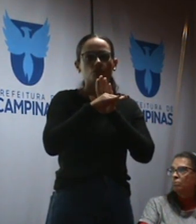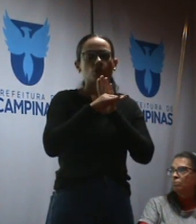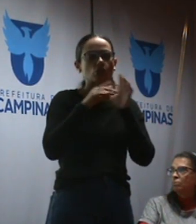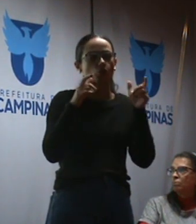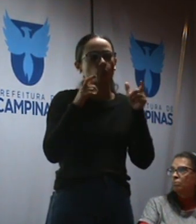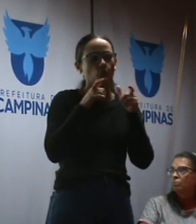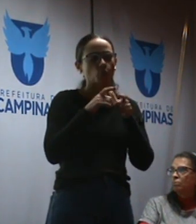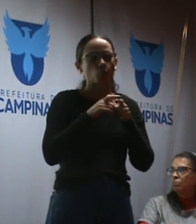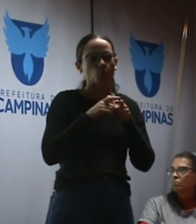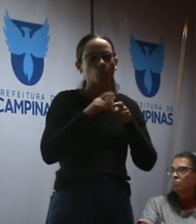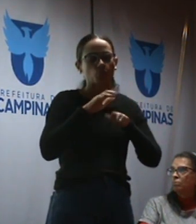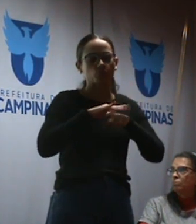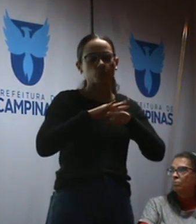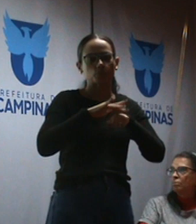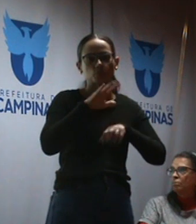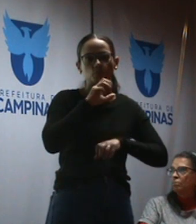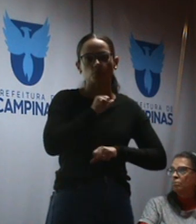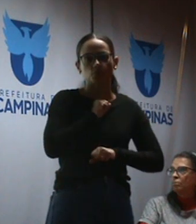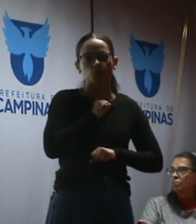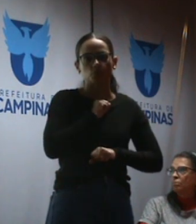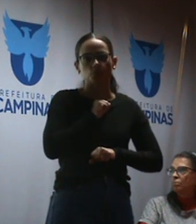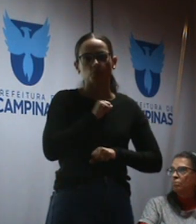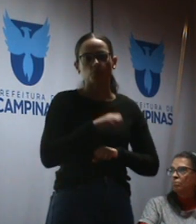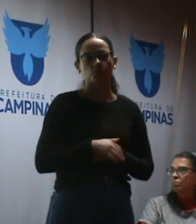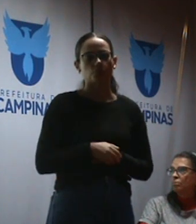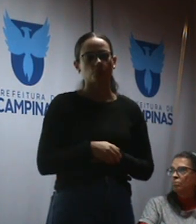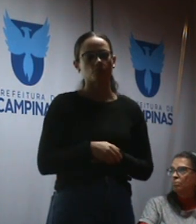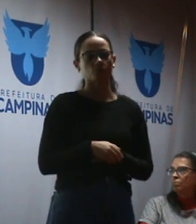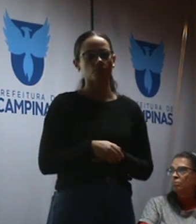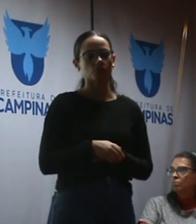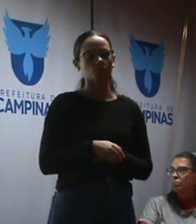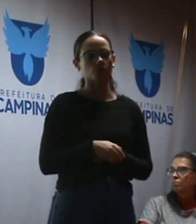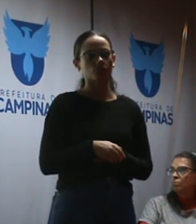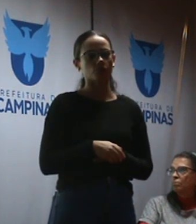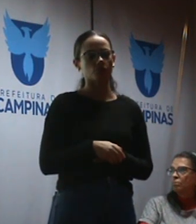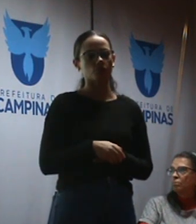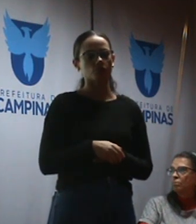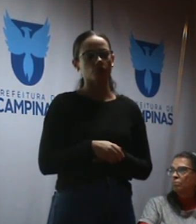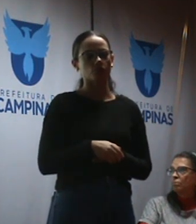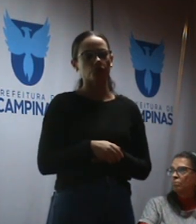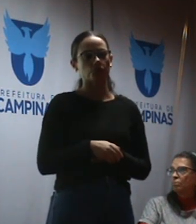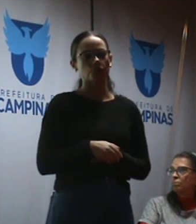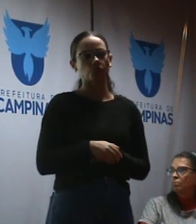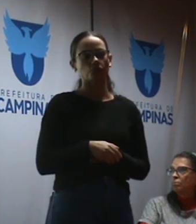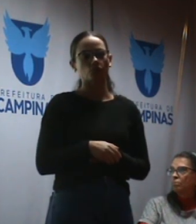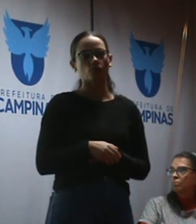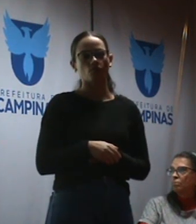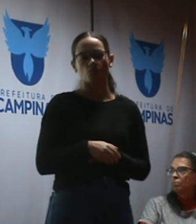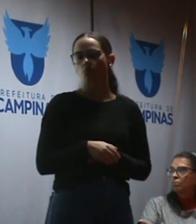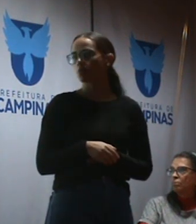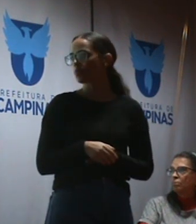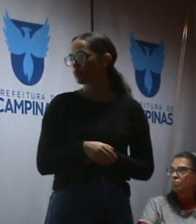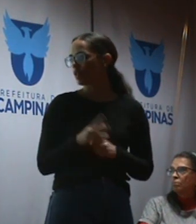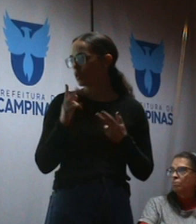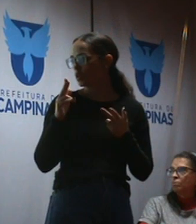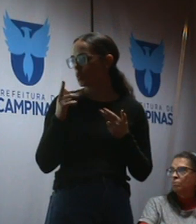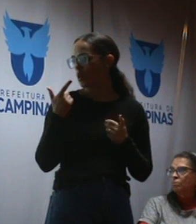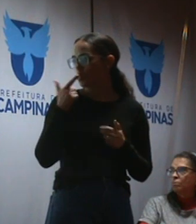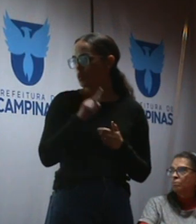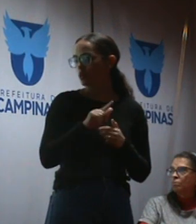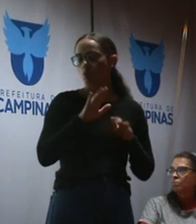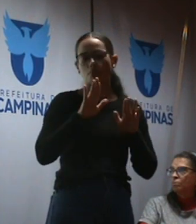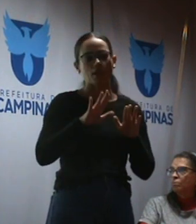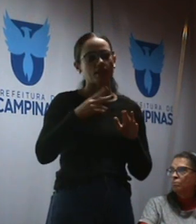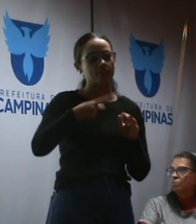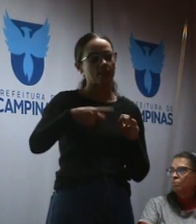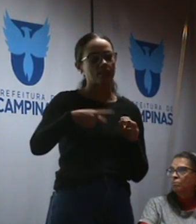casos até o final do ano dengue aqui. Esse aqui é o mesmo mapa, só que do nosso município, tá? Dos